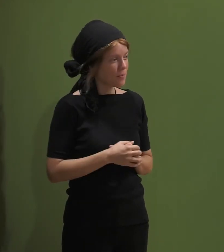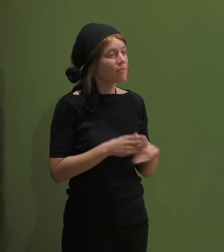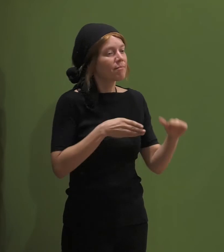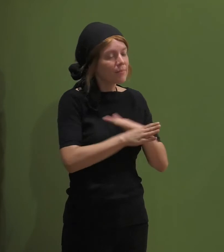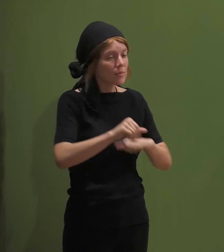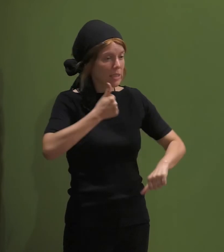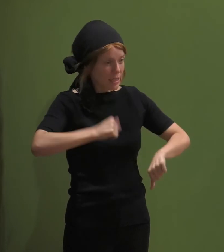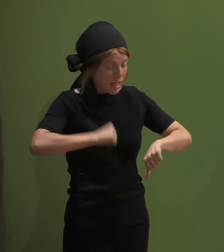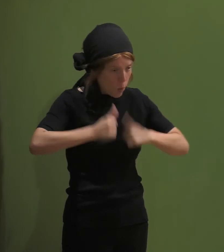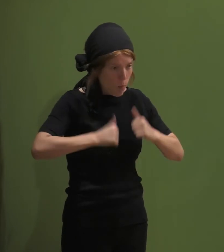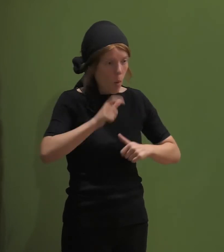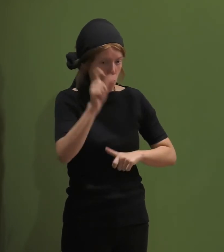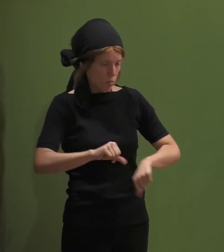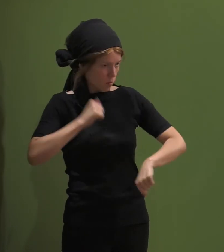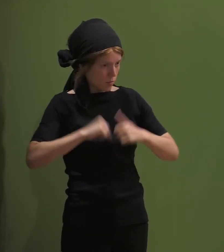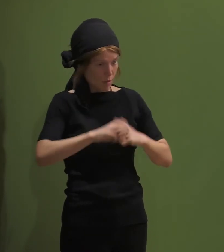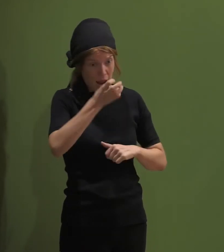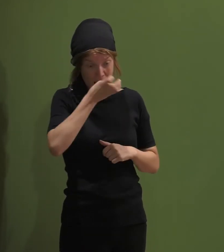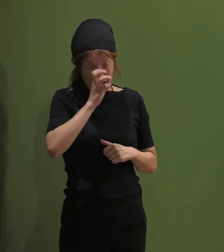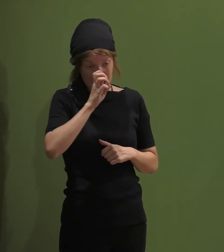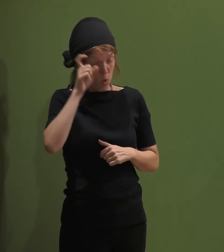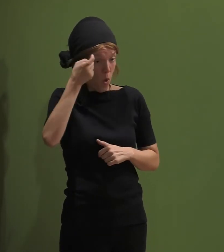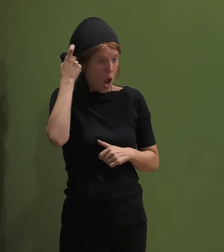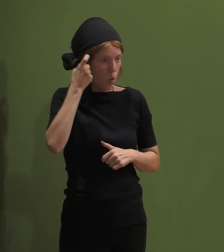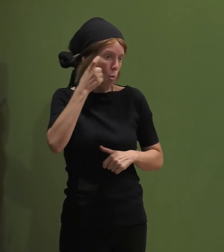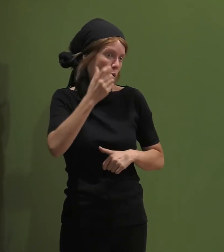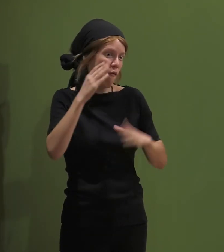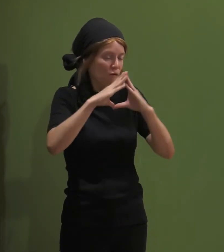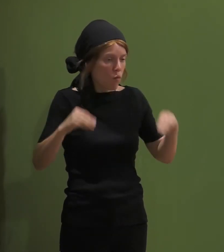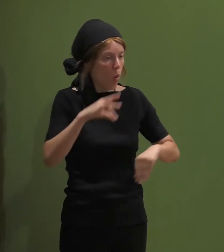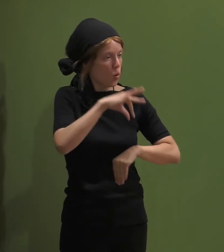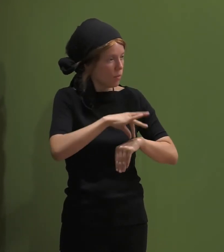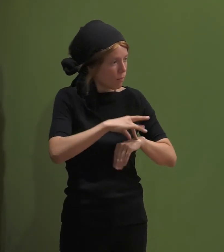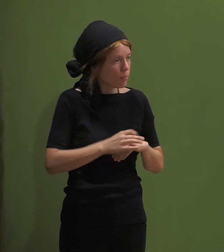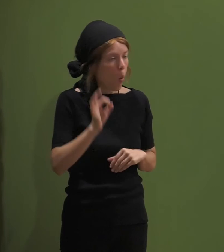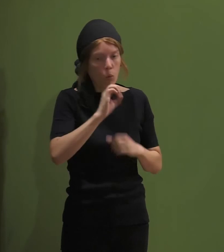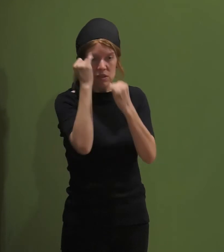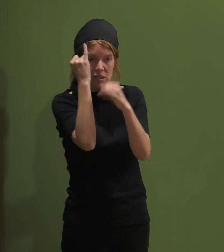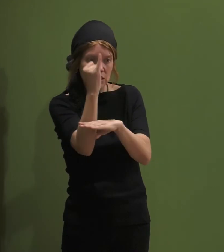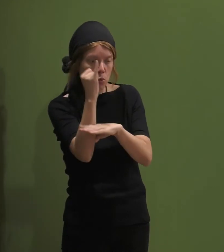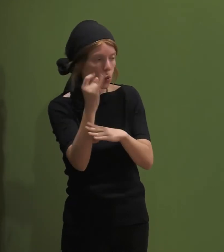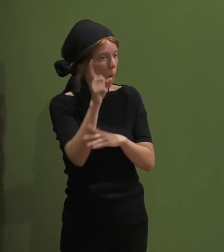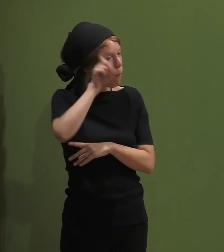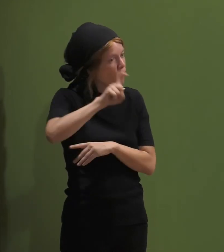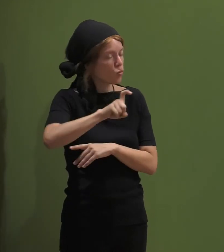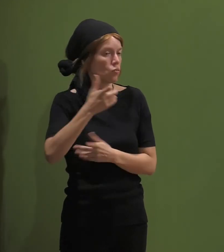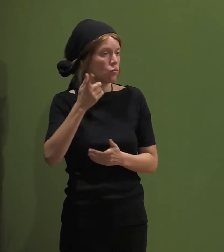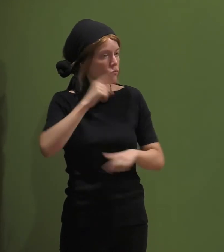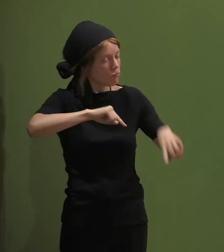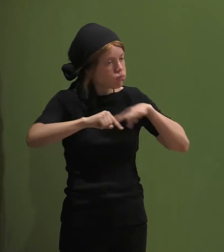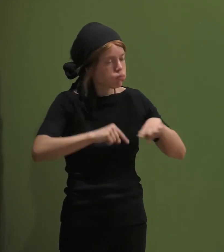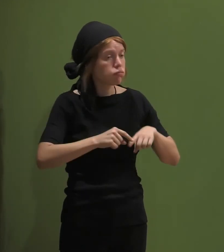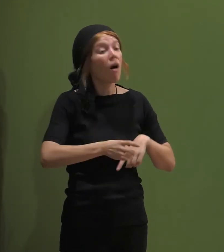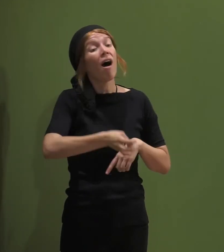los quirófanos, los cirujanos son antiguos alumnos de la Facultad de Medicina. Si vamos a los colegios o institutos, sus profesores, maestros y directores